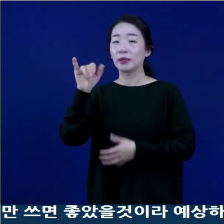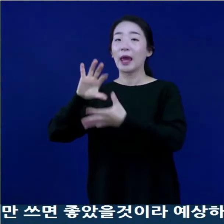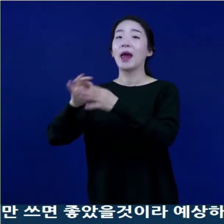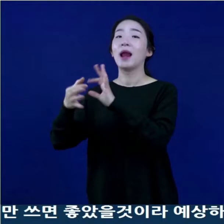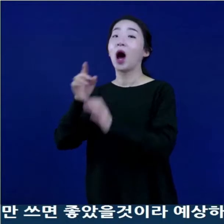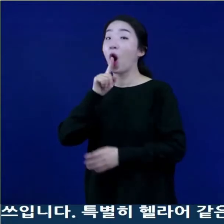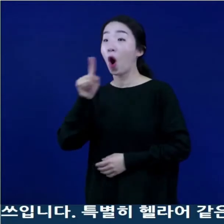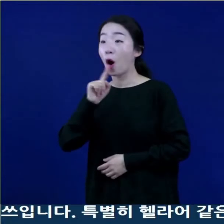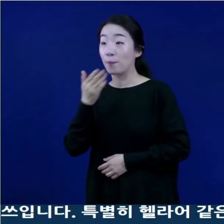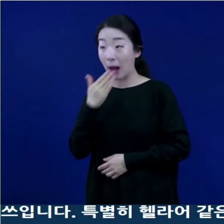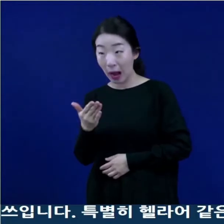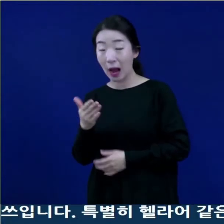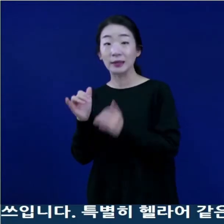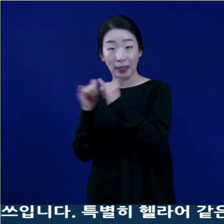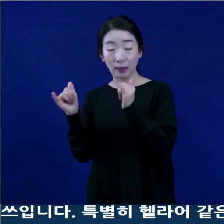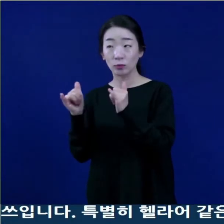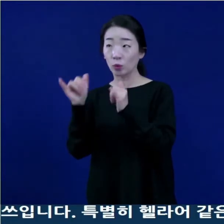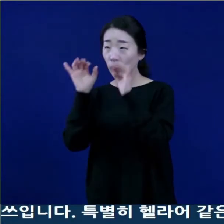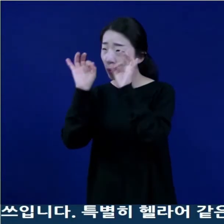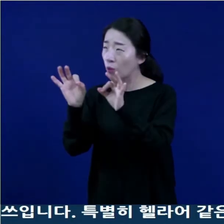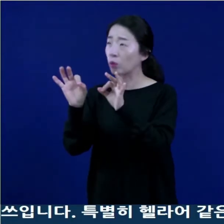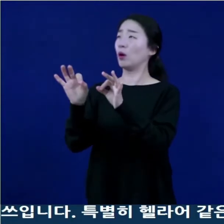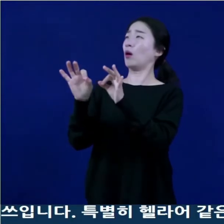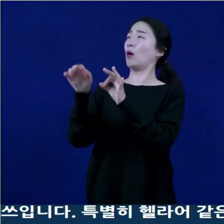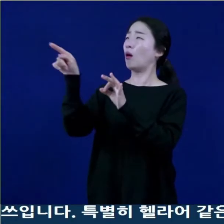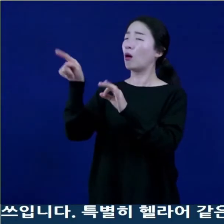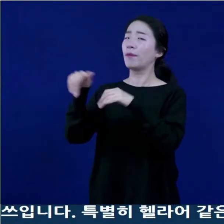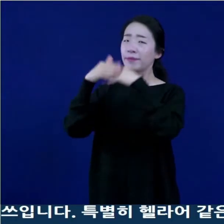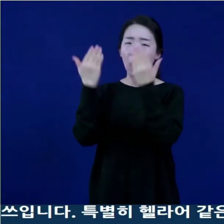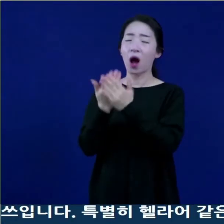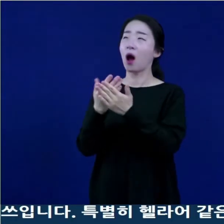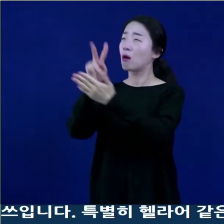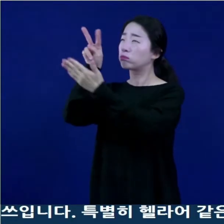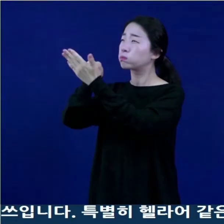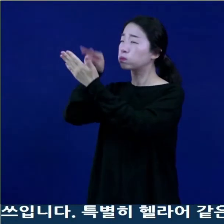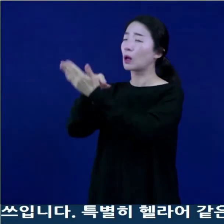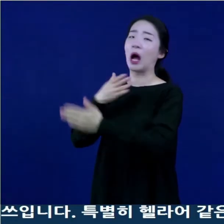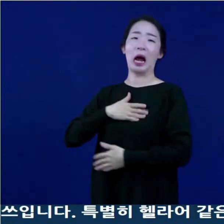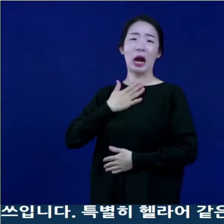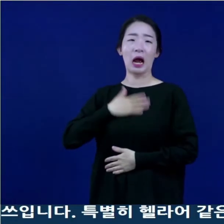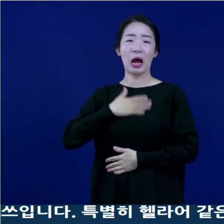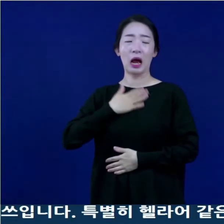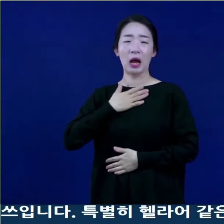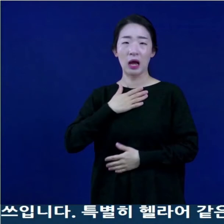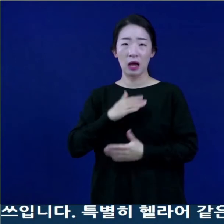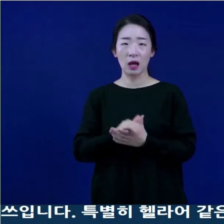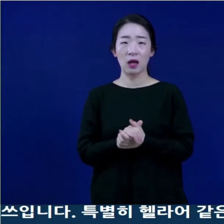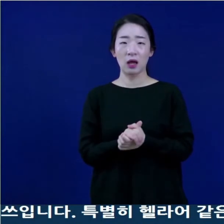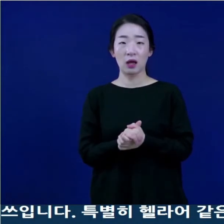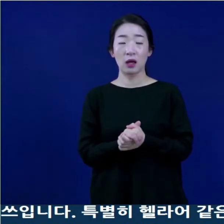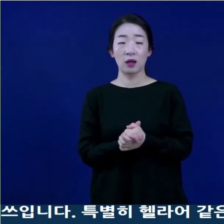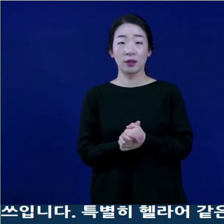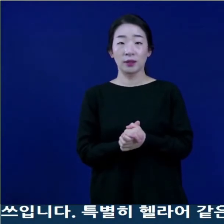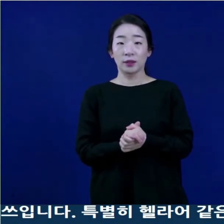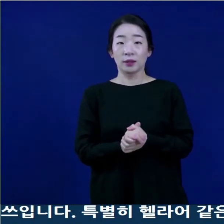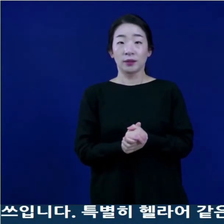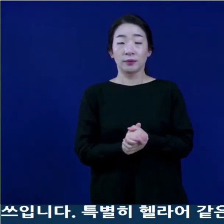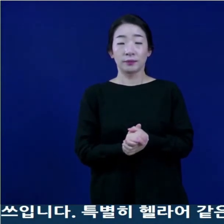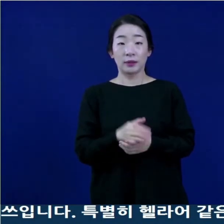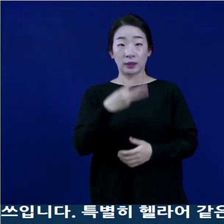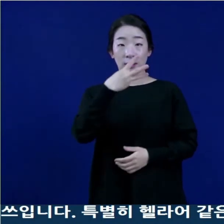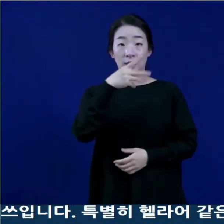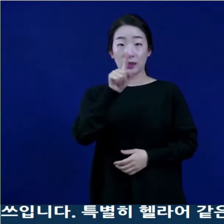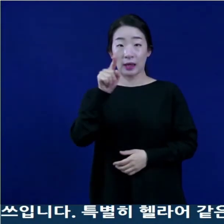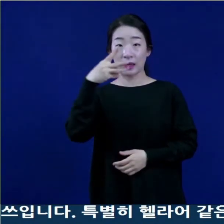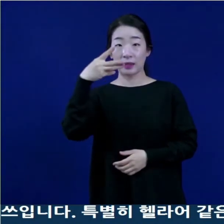그들에게 헬라어로 이게 쓰여졌다는 것은 분명히 읽을 수 있었다. 라틴어는 당시에 공식 언어였습니다. 그렇기 때문에